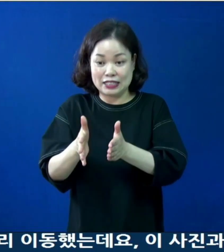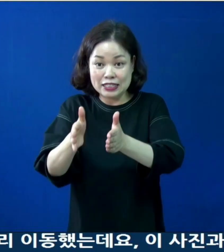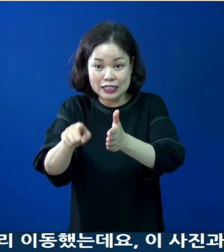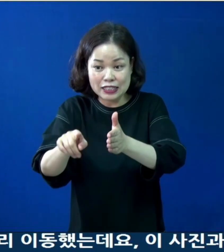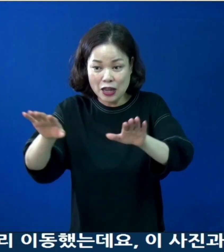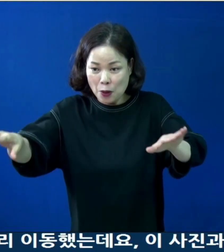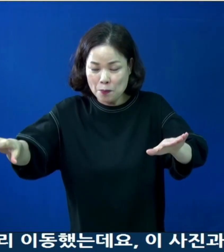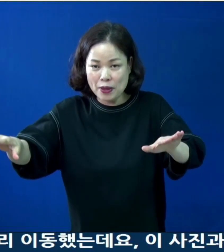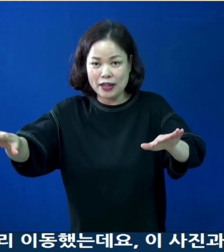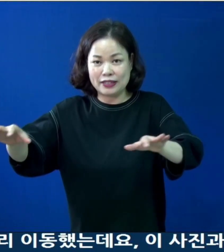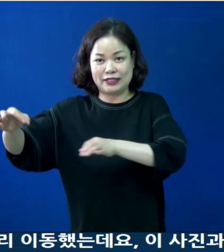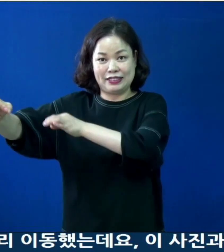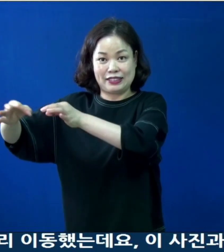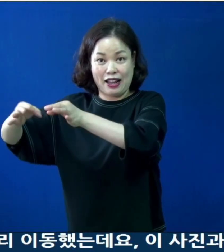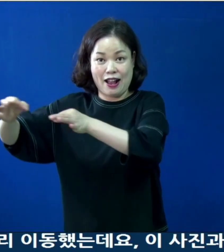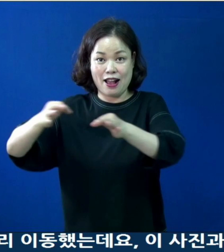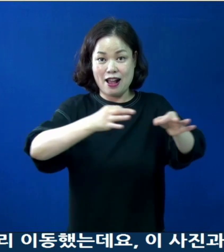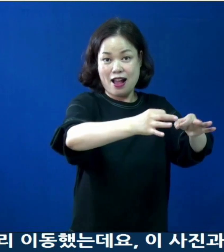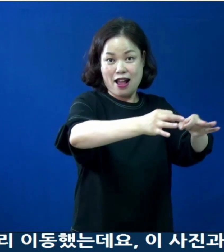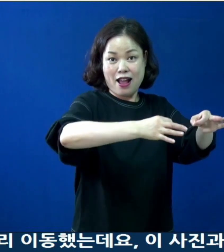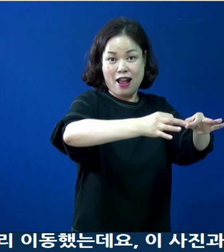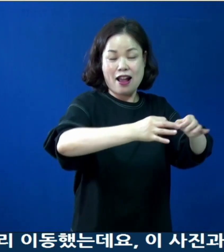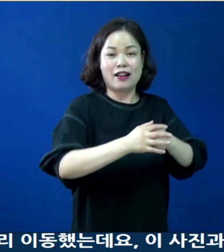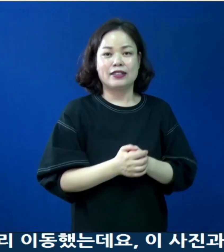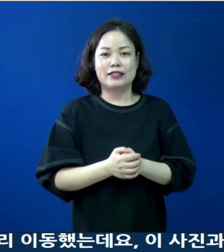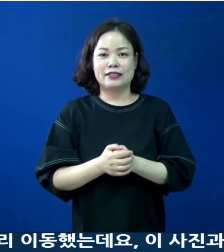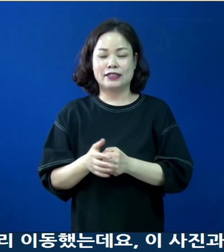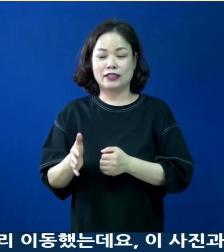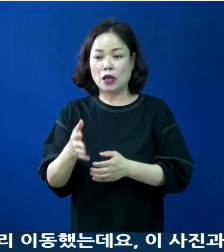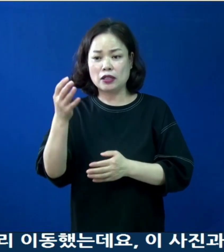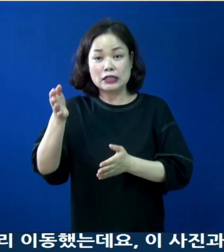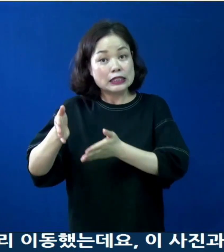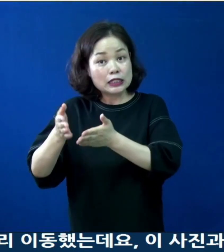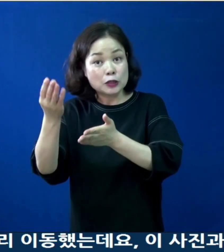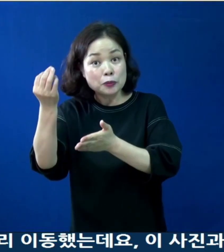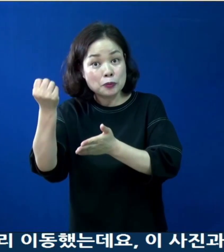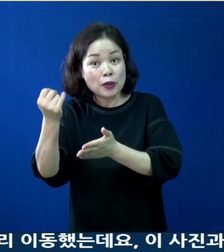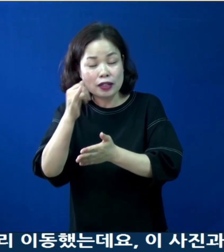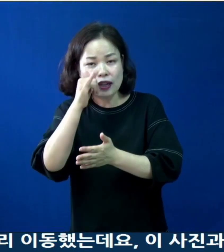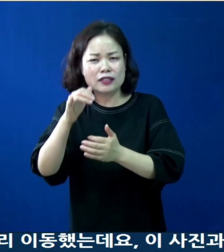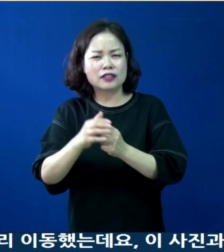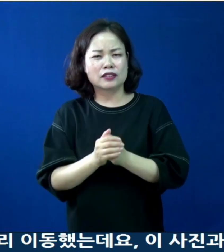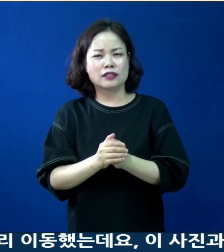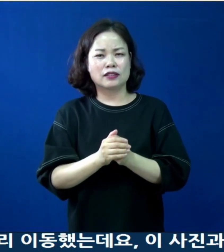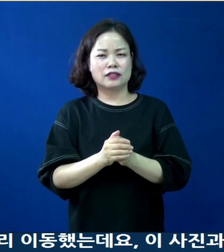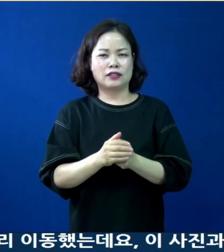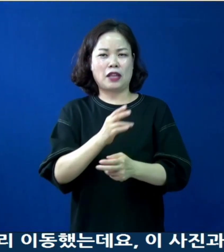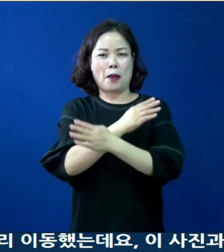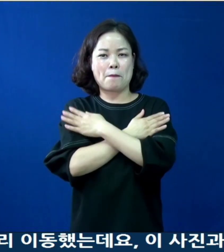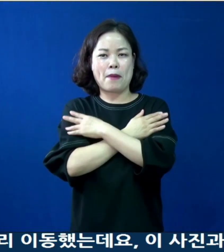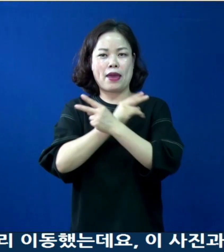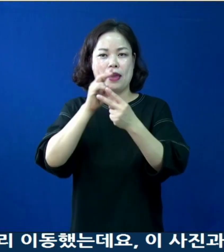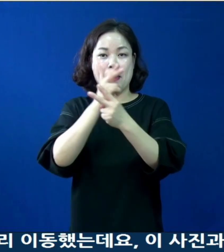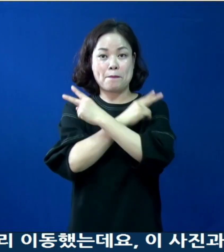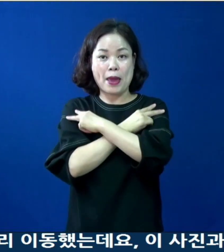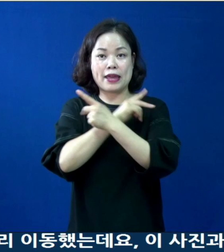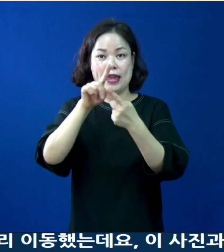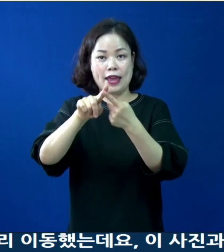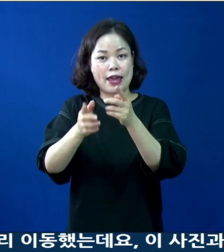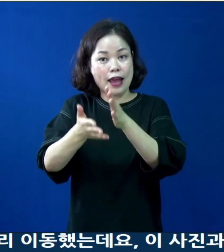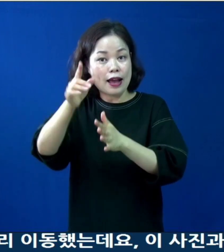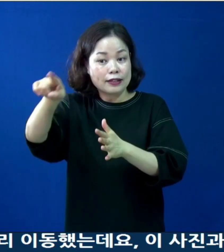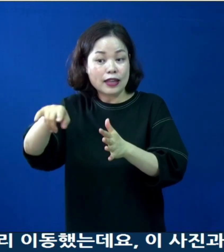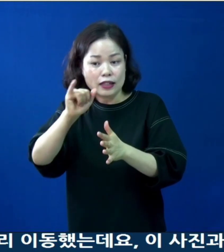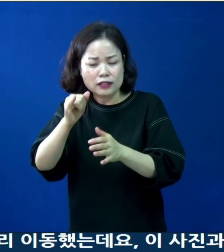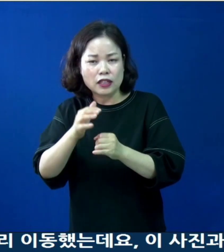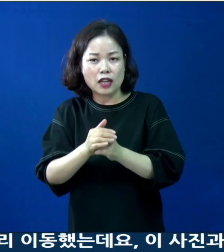옆에 상가들이 있는 거고요. 저런 길이 이제 몇 개 더 있습니다. 베레아 안에 한 몇 군데가 더 있는데 다음 사진 봐주시면